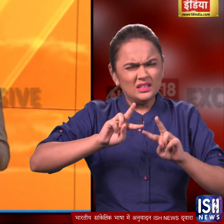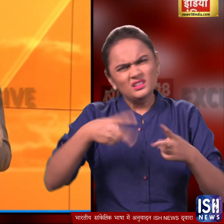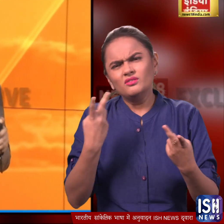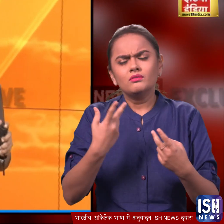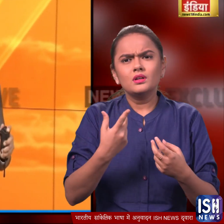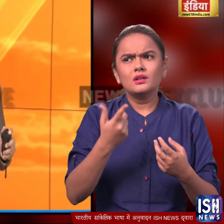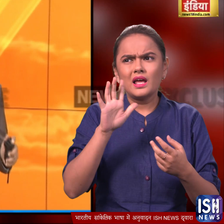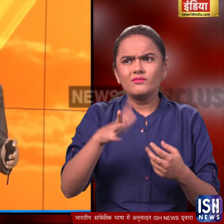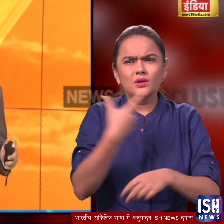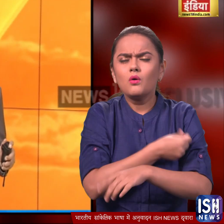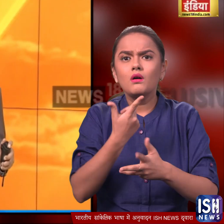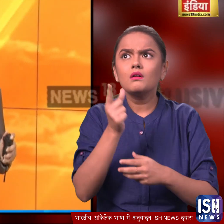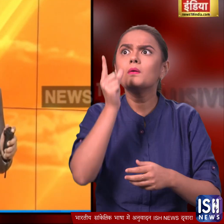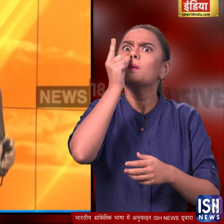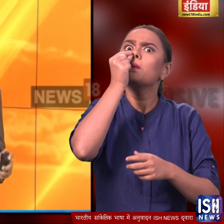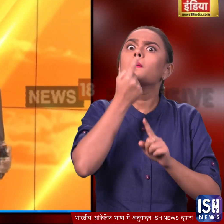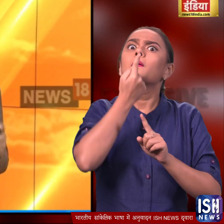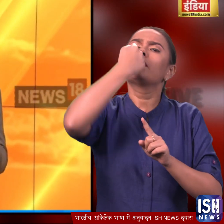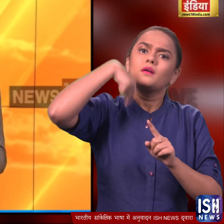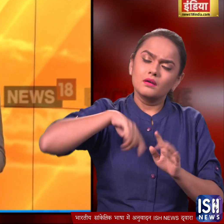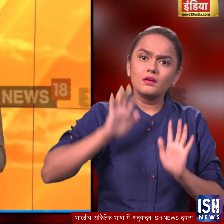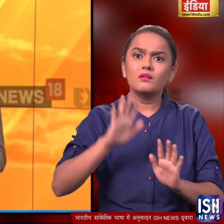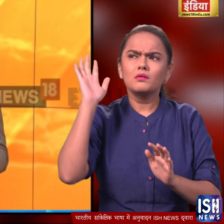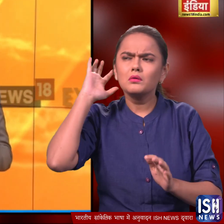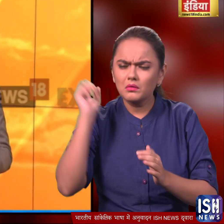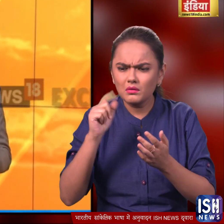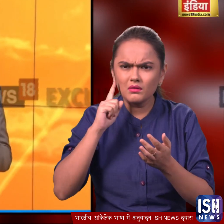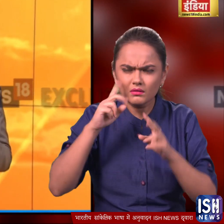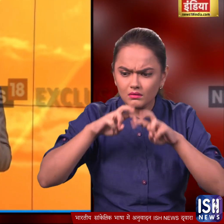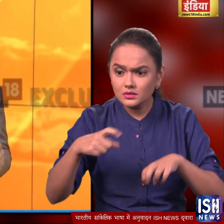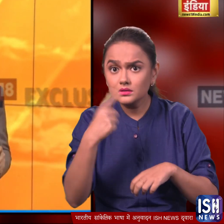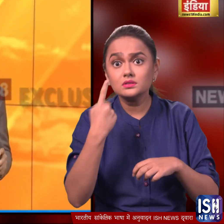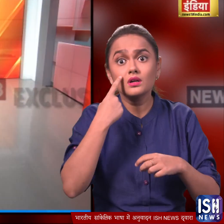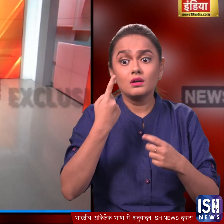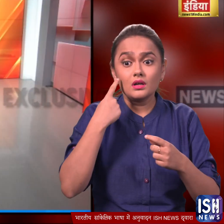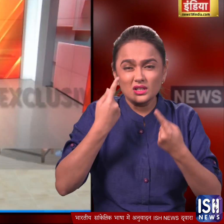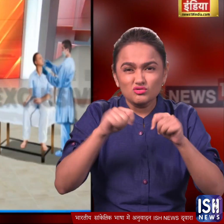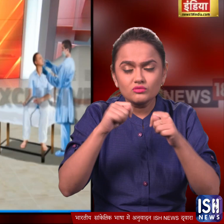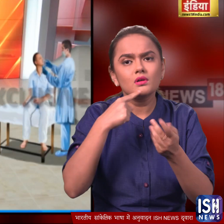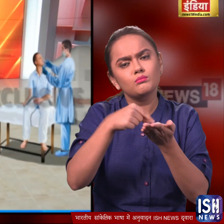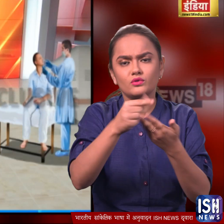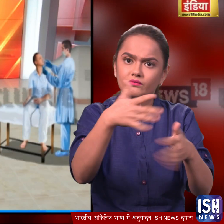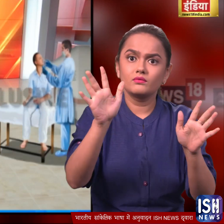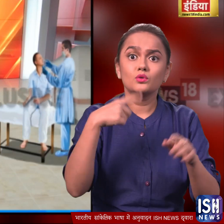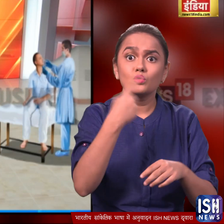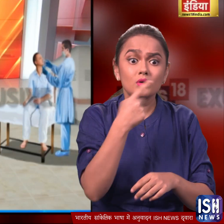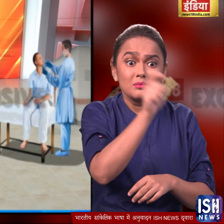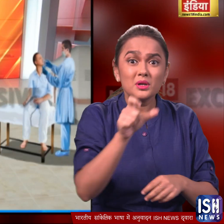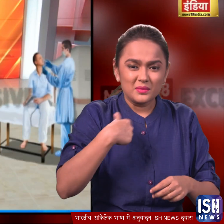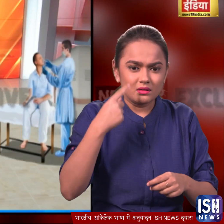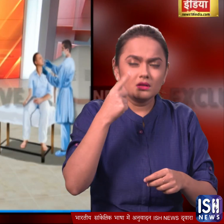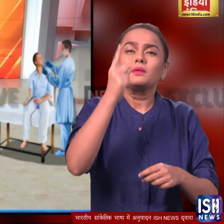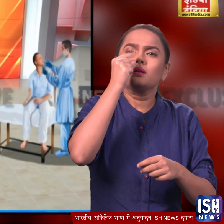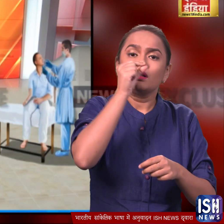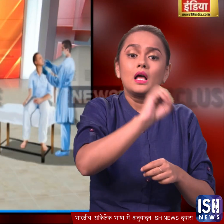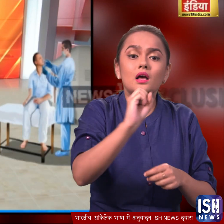जो नाक के रास्ते शरीर में डाली जाएगी। सूत्रों के मुताबिक इस नेजल वैक्सीन के ट्रायल की मंजूरी दी जा चुकी है और यह ट्रायल उन लोगों पर ही किया जाएगा